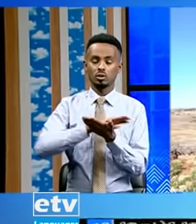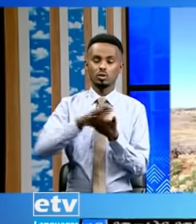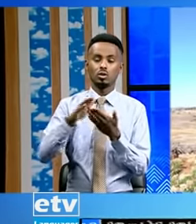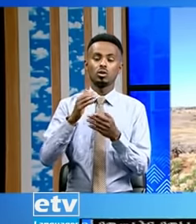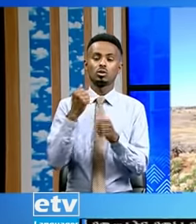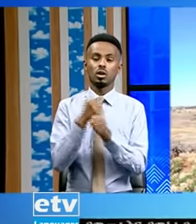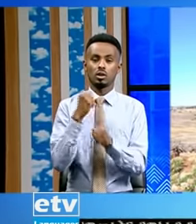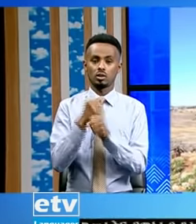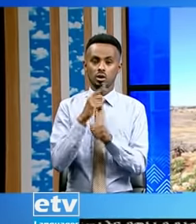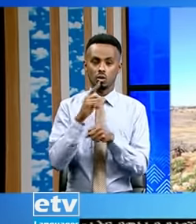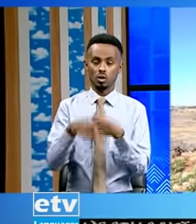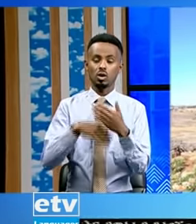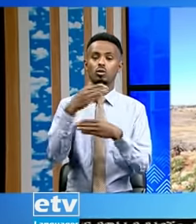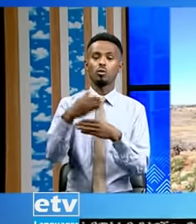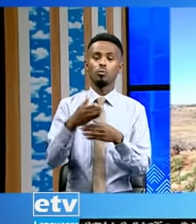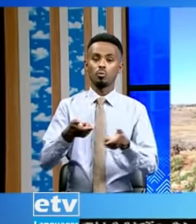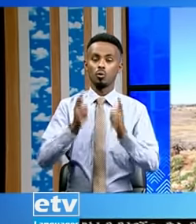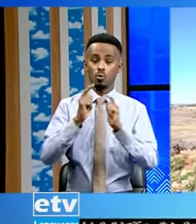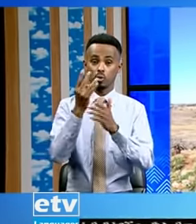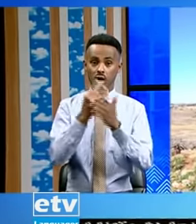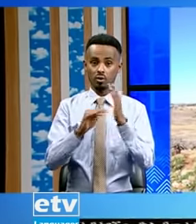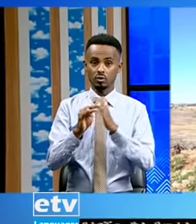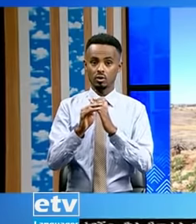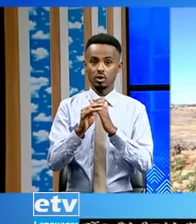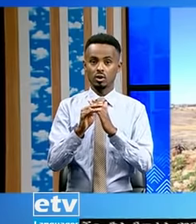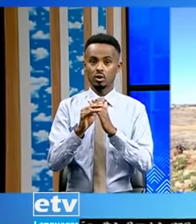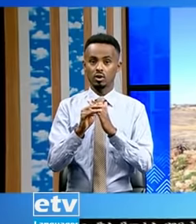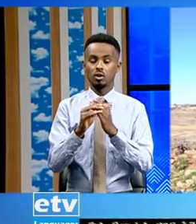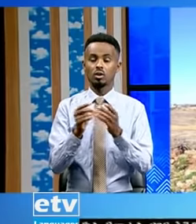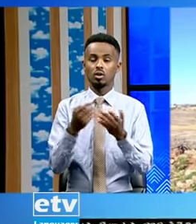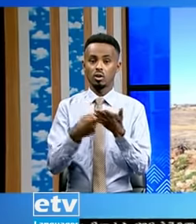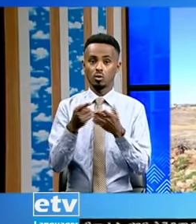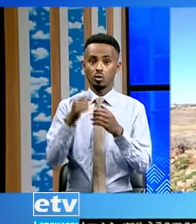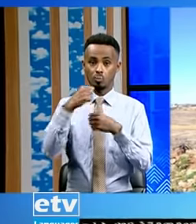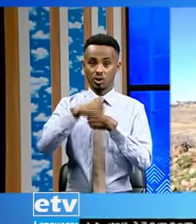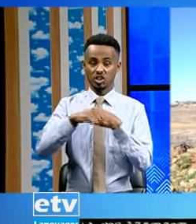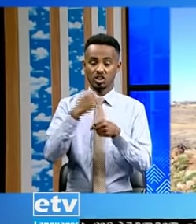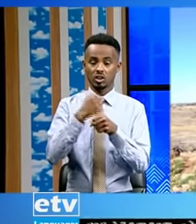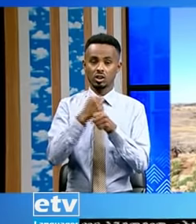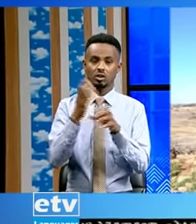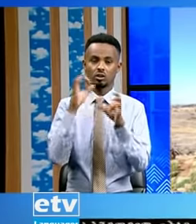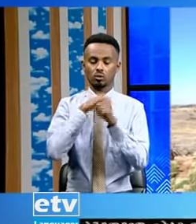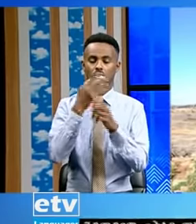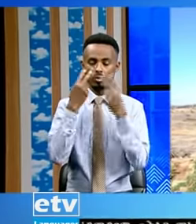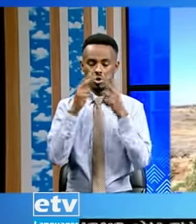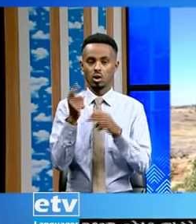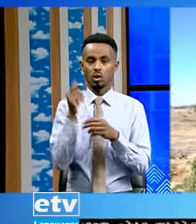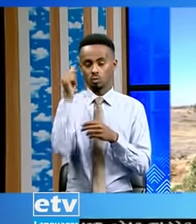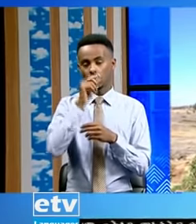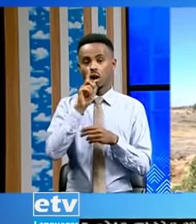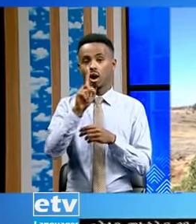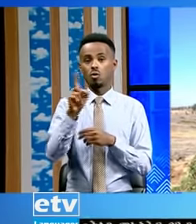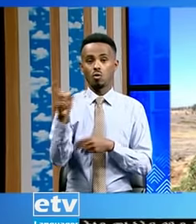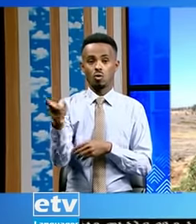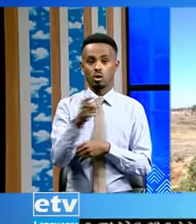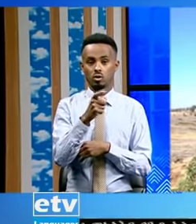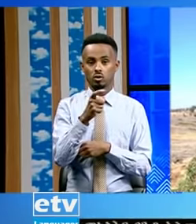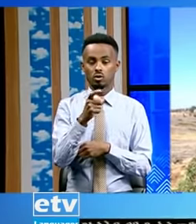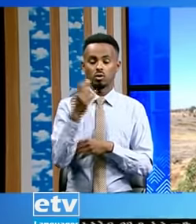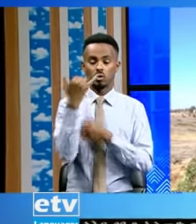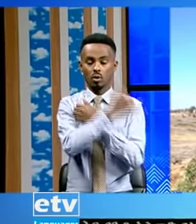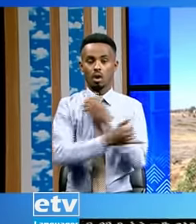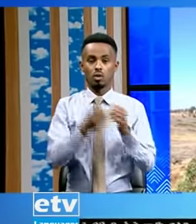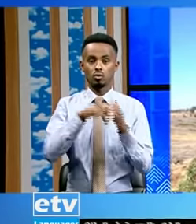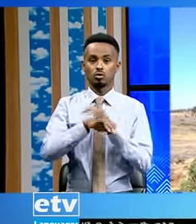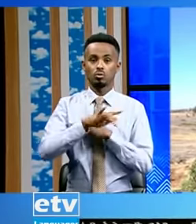ስራ የተሰራው ቀጥሎ የሚኖረው ምዕራፍ ይህን ኦፕሬሽን ከጨረሰን በኋላ የምናየው ይሆናል። ኢትዮጵያውያን አንድ ሆነዋል። በአገር